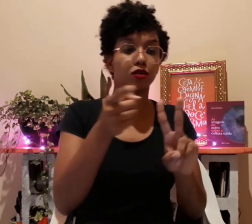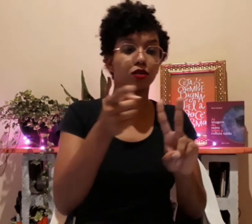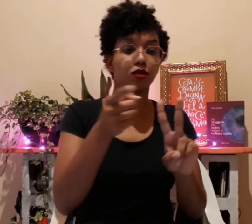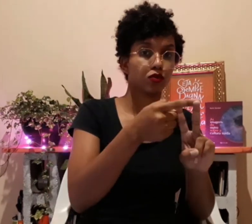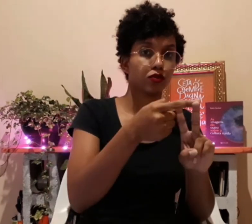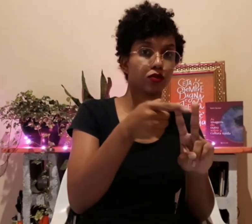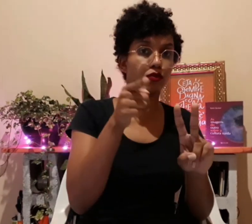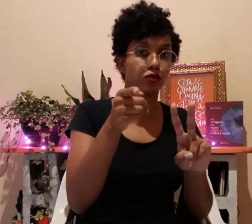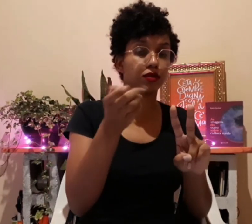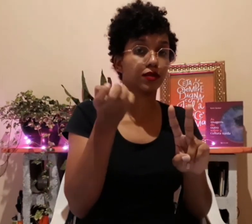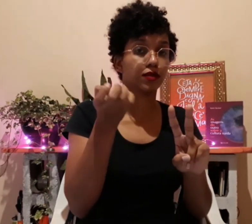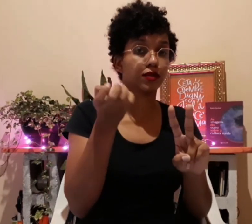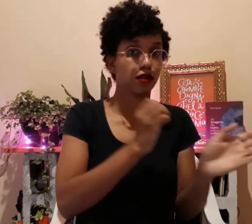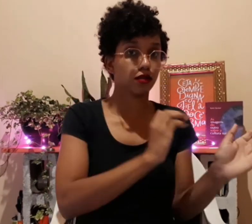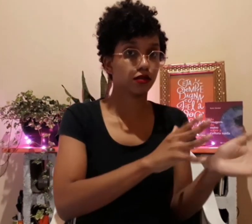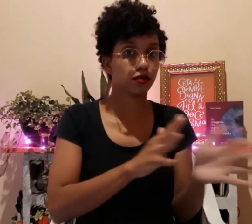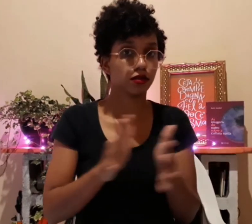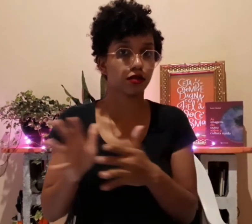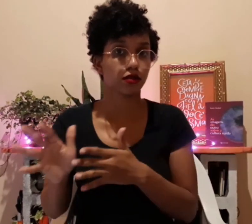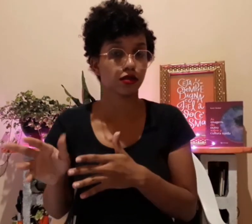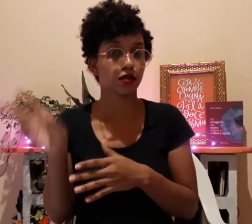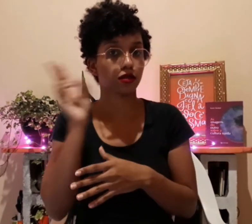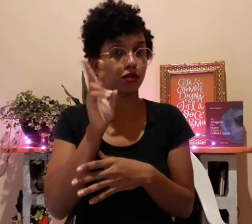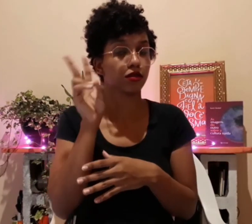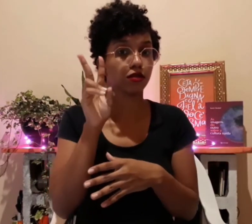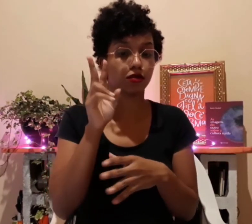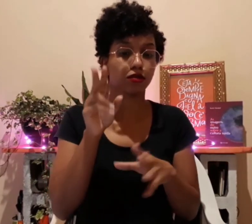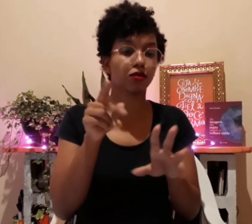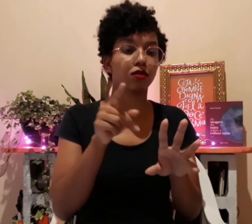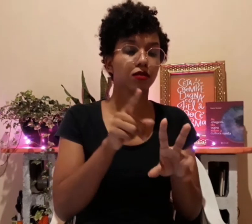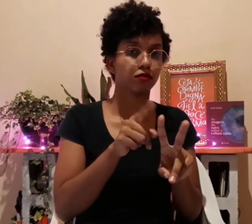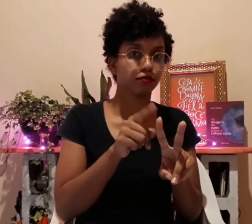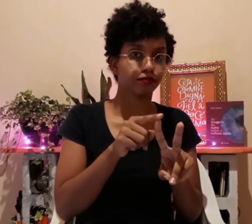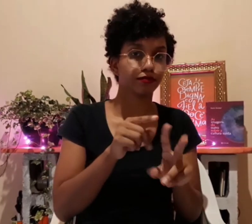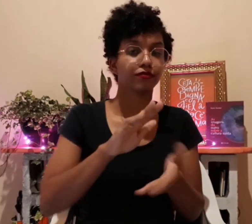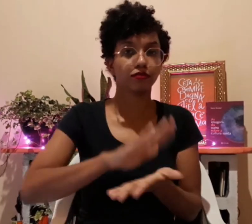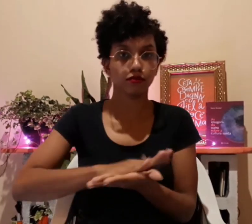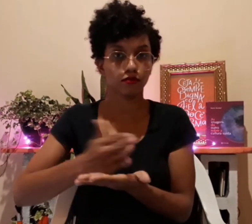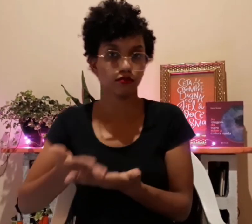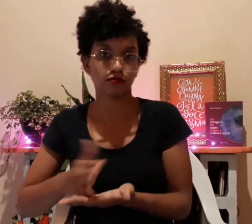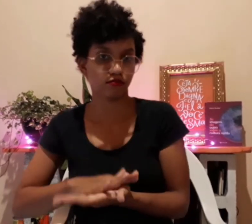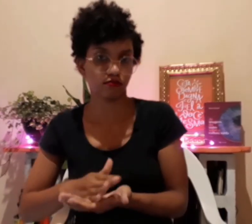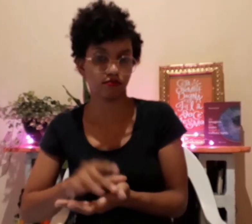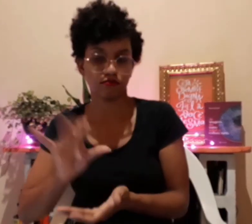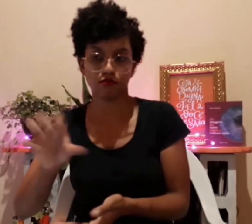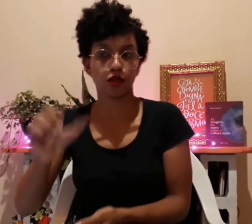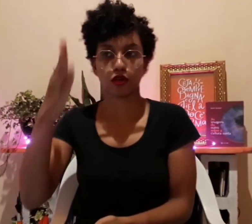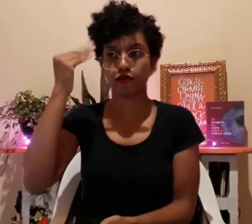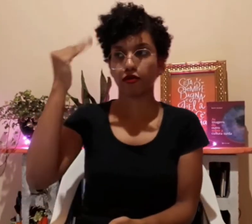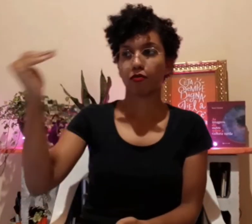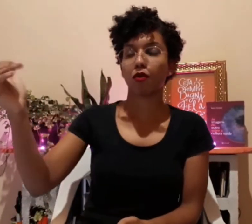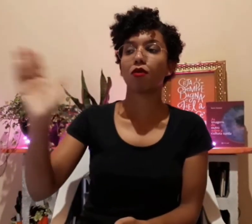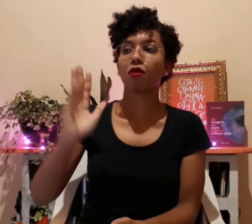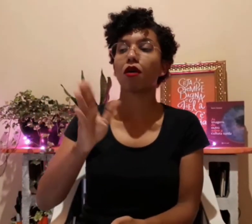quer alcançar. Se você quer pegar uma história famosa e interpretar